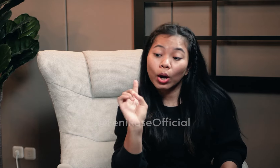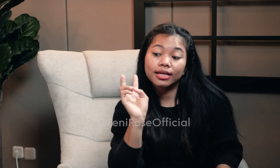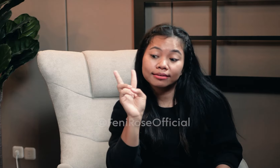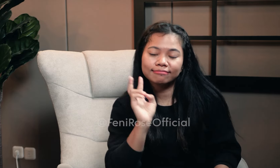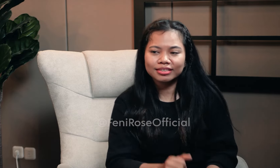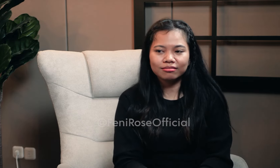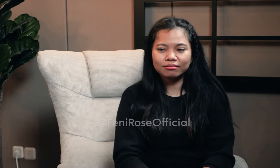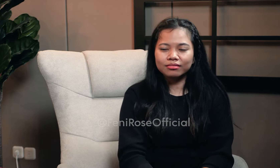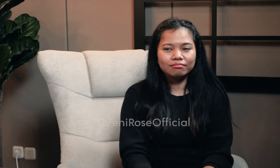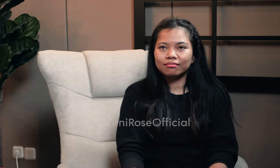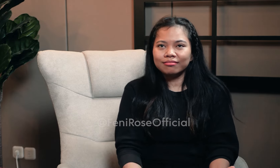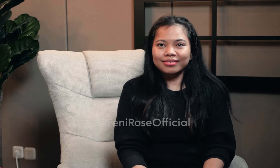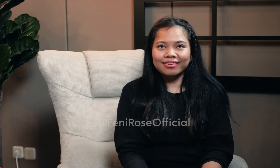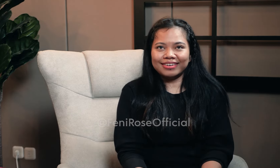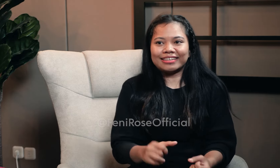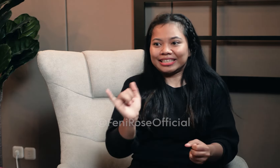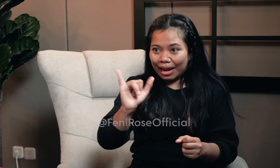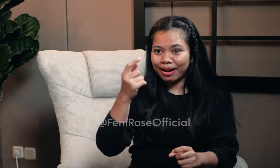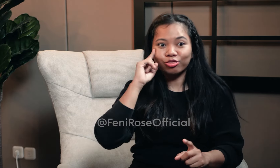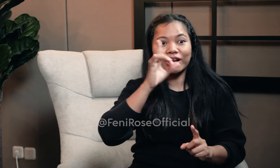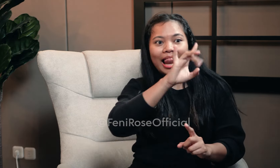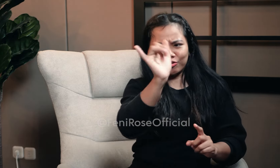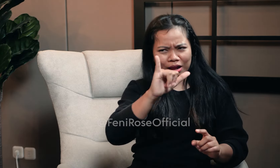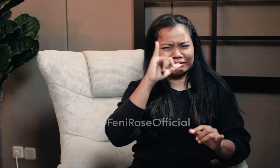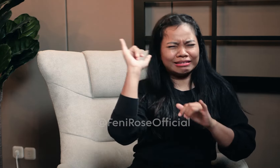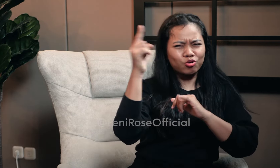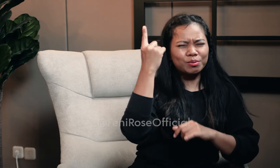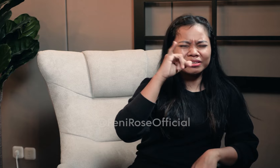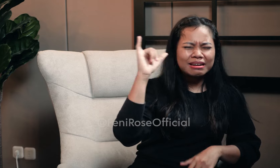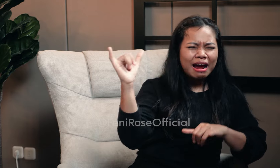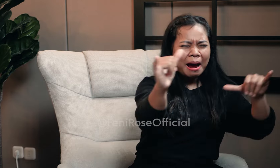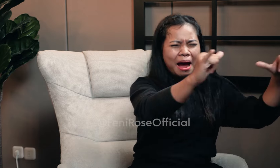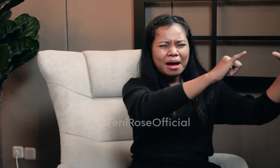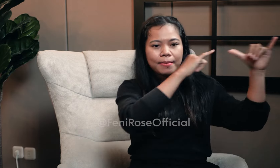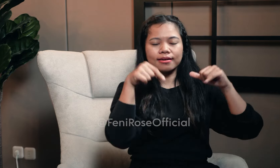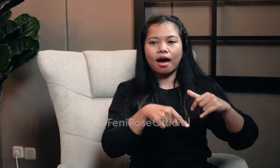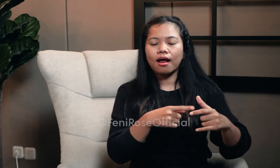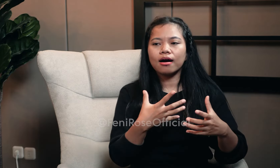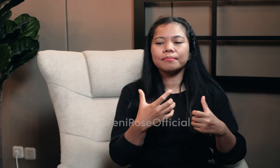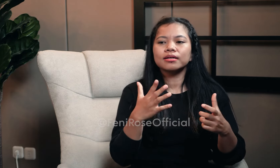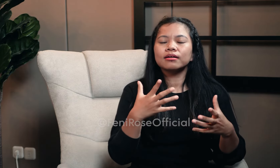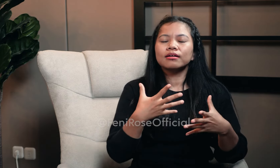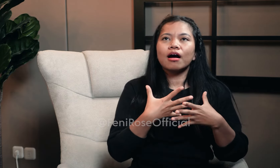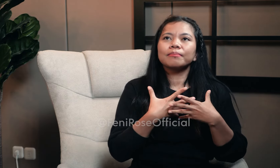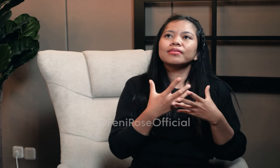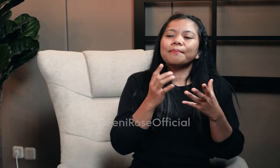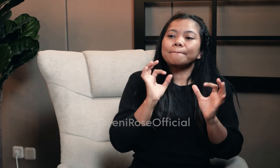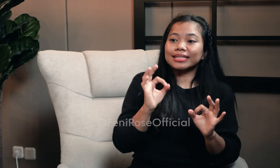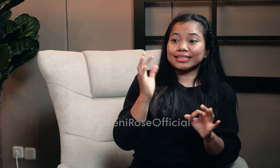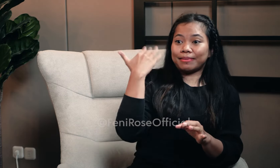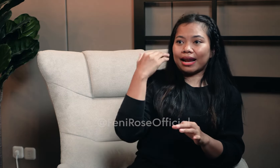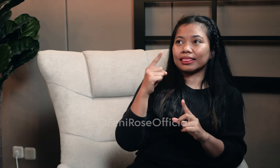mama mama bilang ayo pilih dua ya udah saya ikut dua plus teman-teman toul yang lain tuh sama pengalamannya sama sama saya